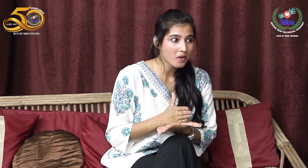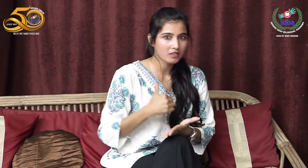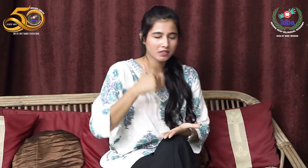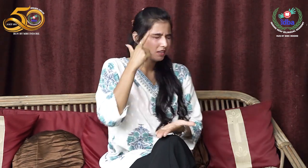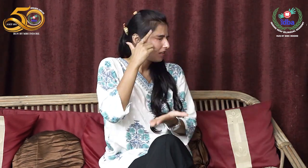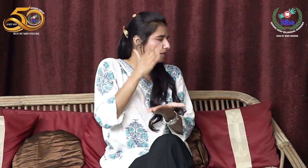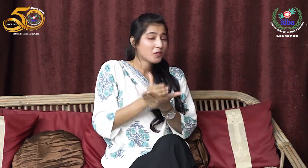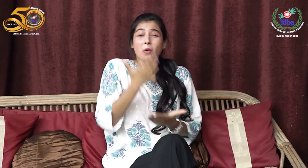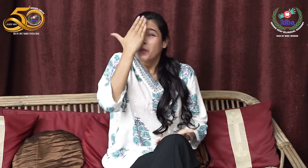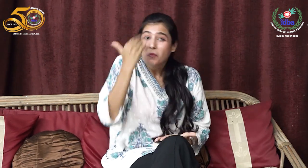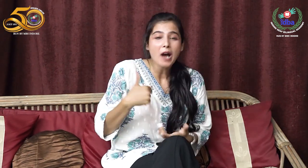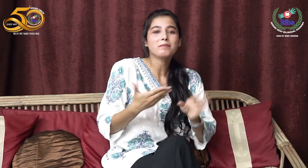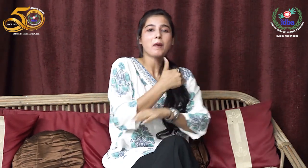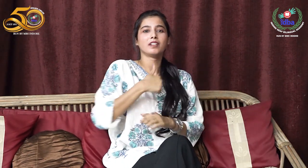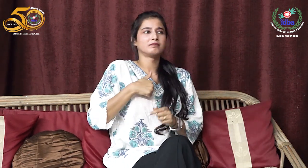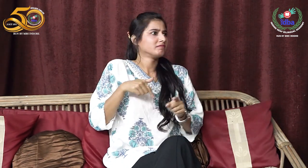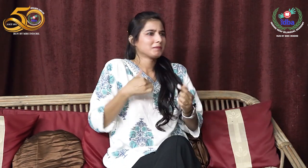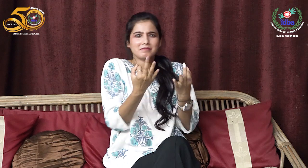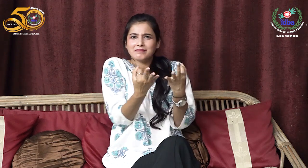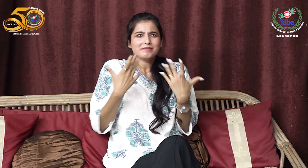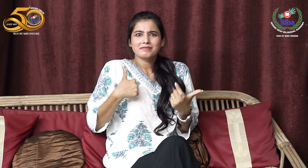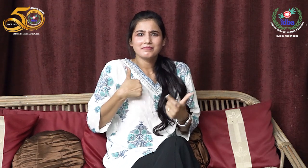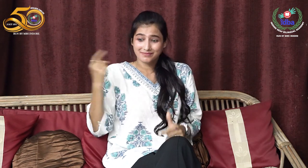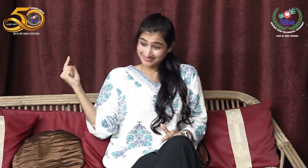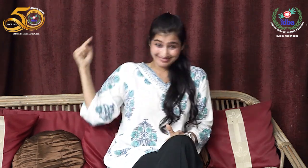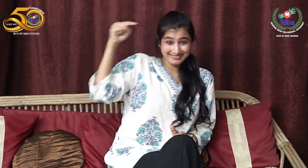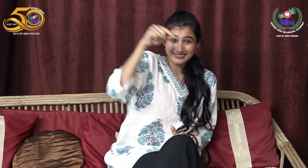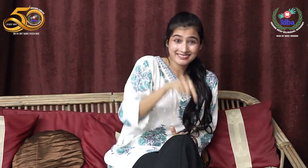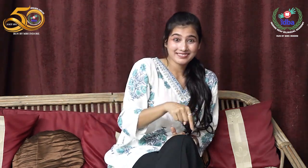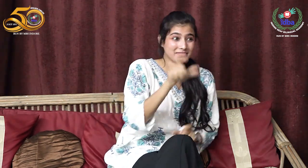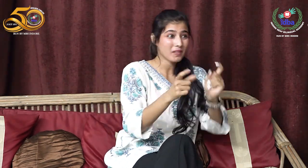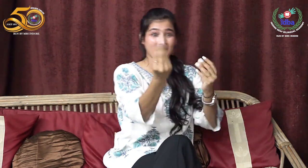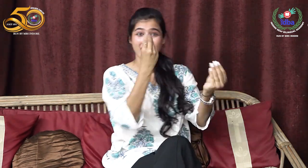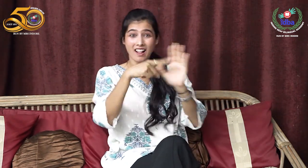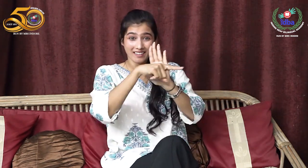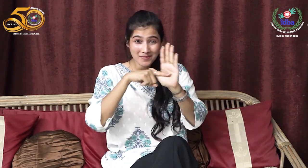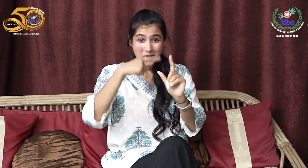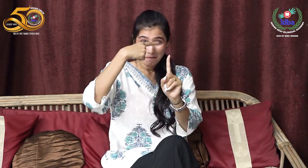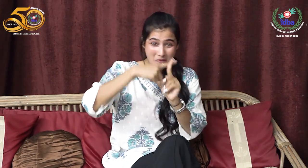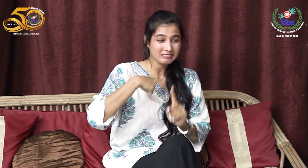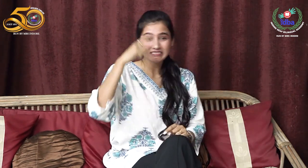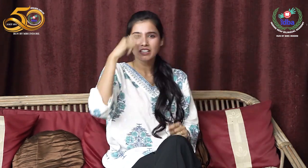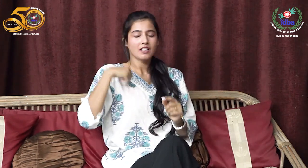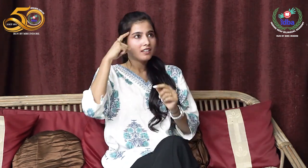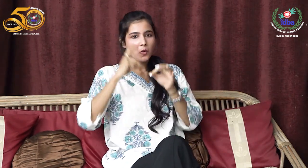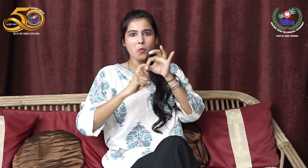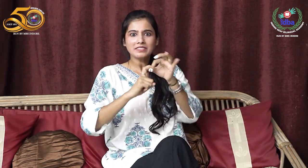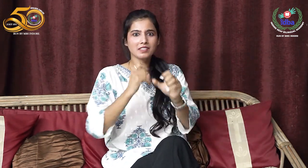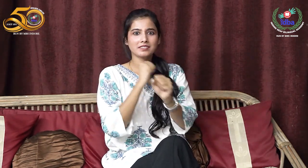तो ऐसे ही चली गई थी। बट क्यों? क्योंकि पहले मुझे मालूम था कि फर्स्ट टाइम है, मैं तो यहाँ जब आई तब लोगों ने मुझे सिखाया, नेगेटिविटी पॉजिटिविटी सब मुझे